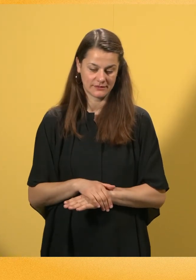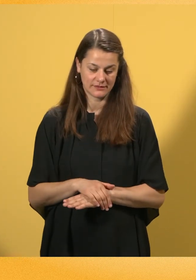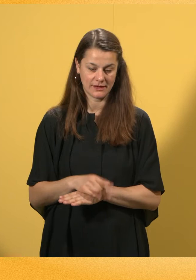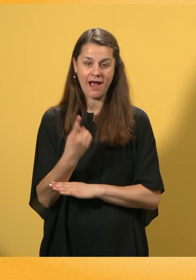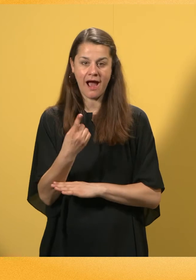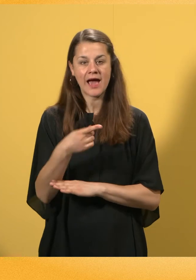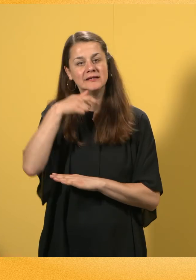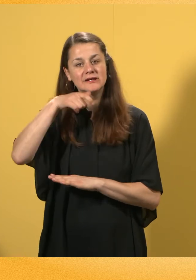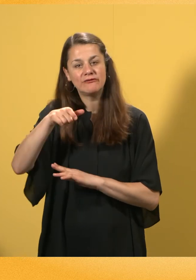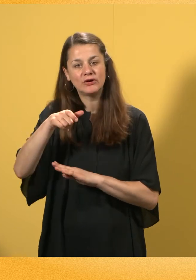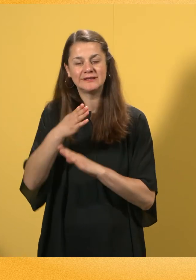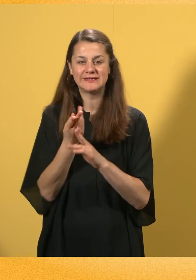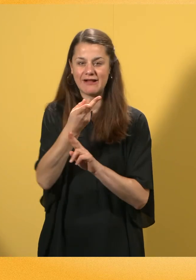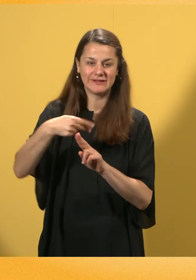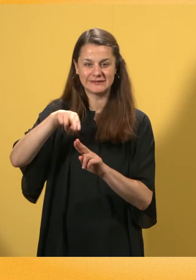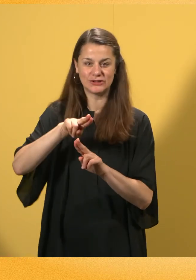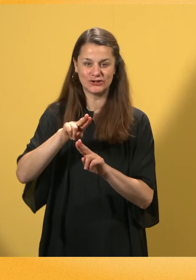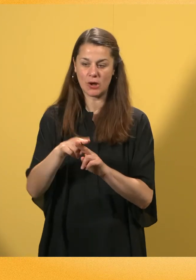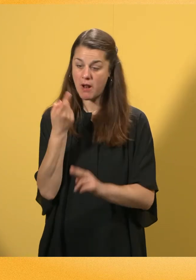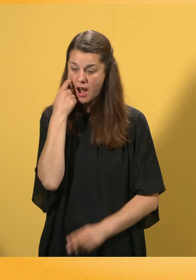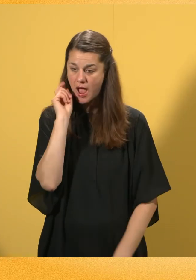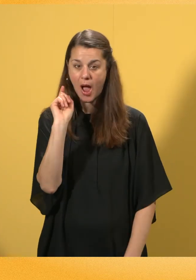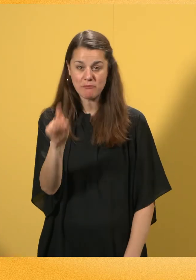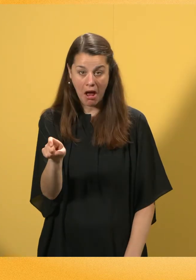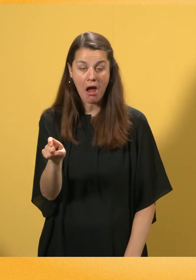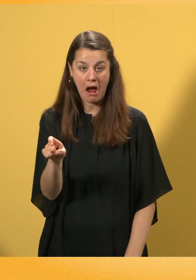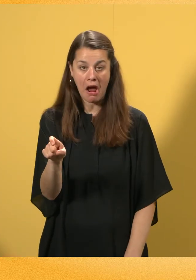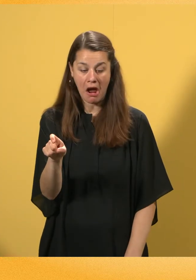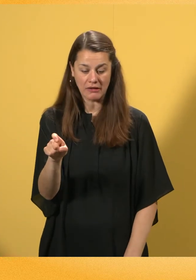einige Begriffe so ein Stück rausstechen.